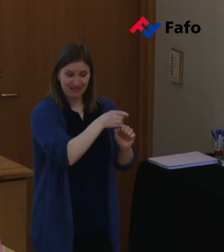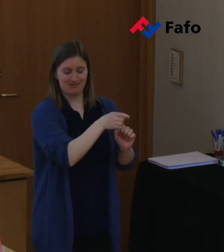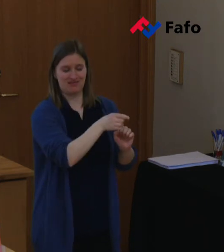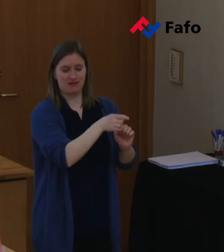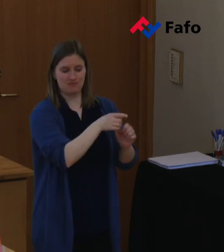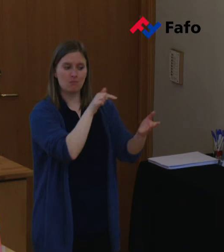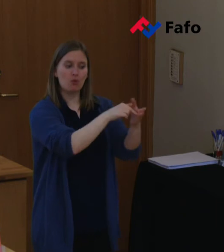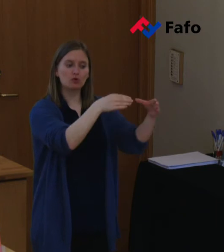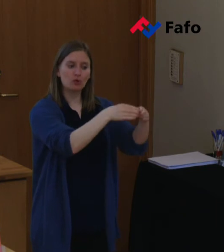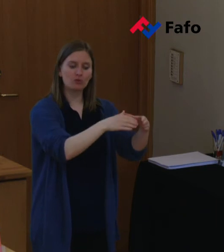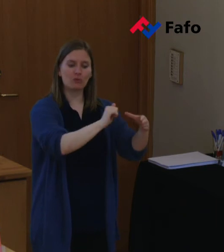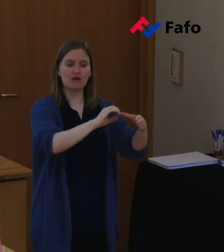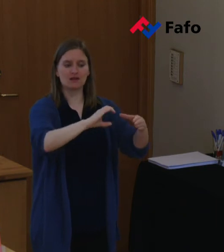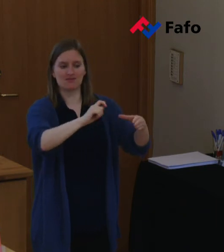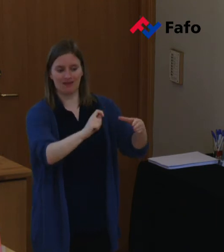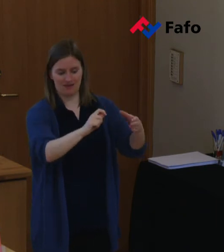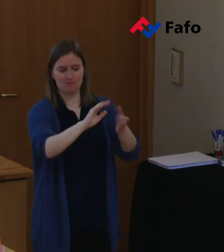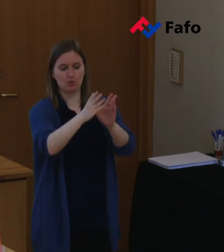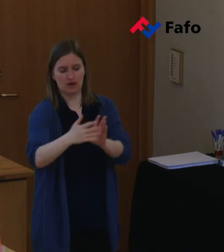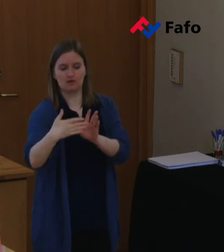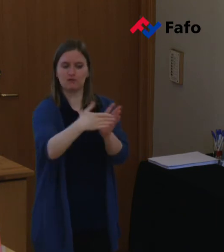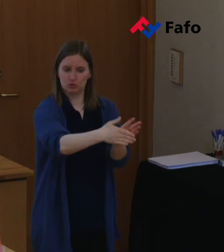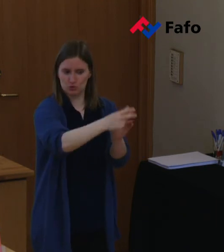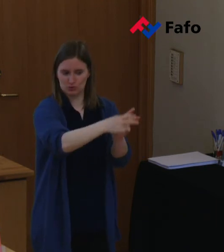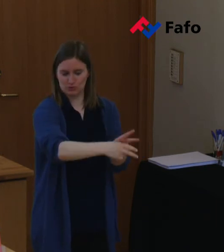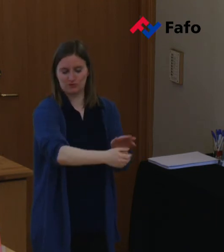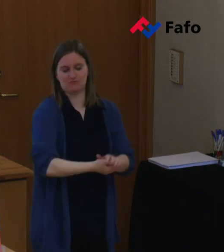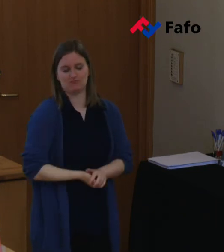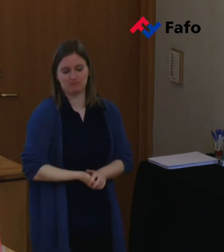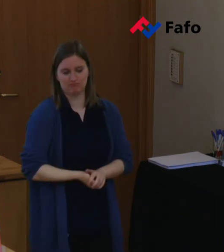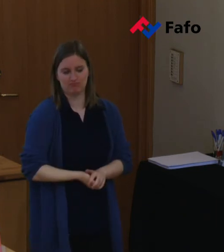også ACT-modellen retter seg mot.